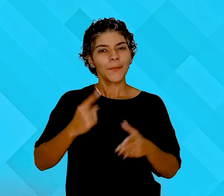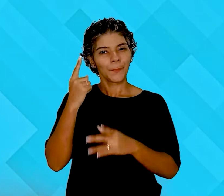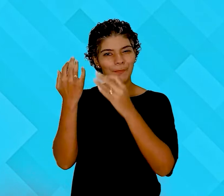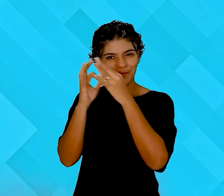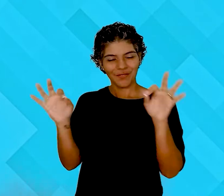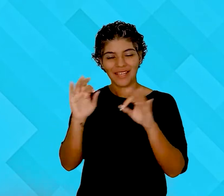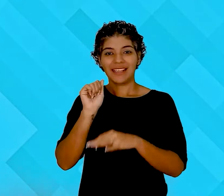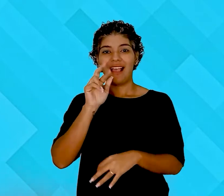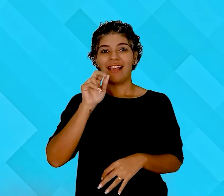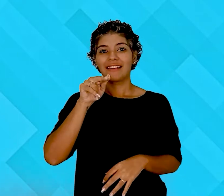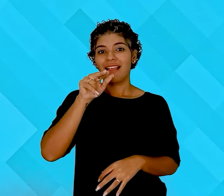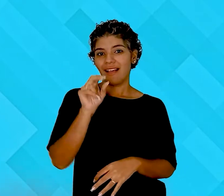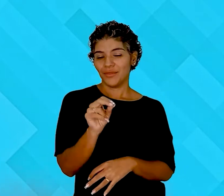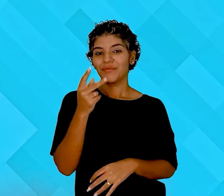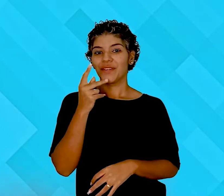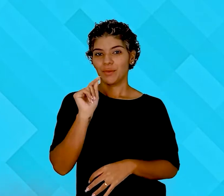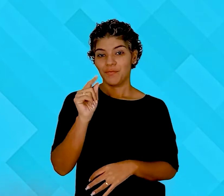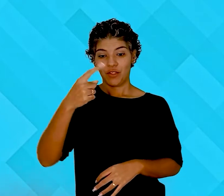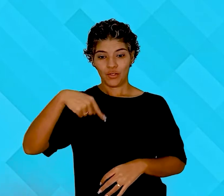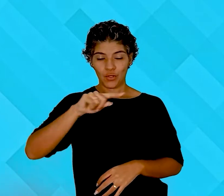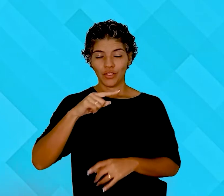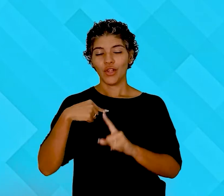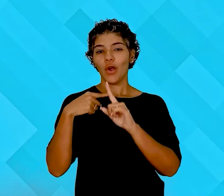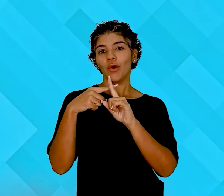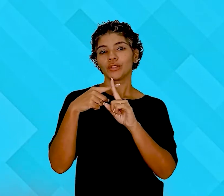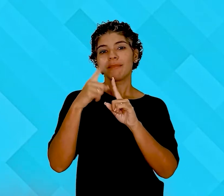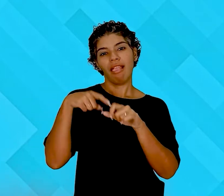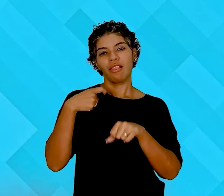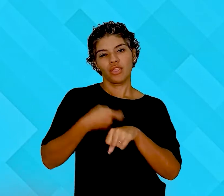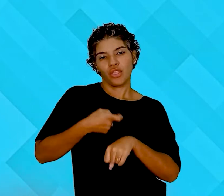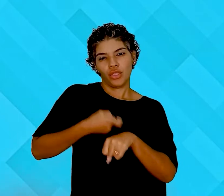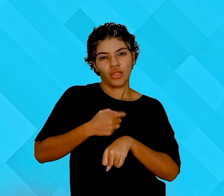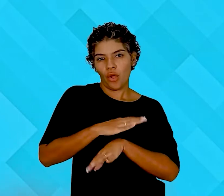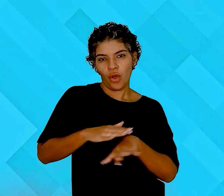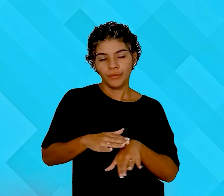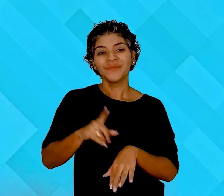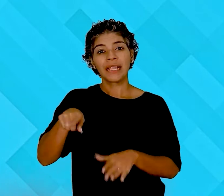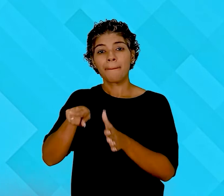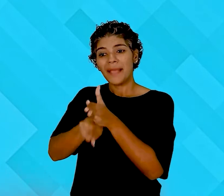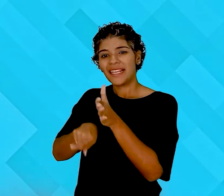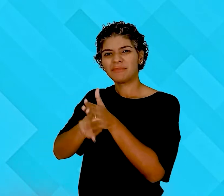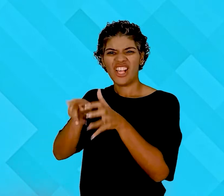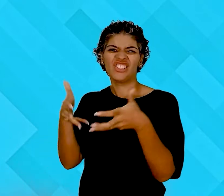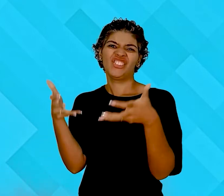um tolo, o pessimista é um chato e que ele gosta mesmo de ser um realista esperançoso. Eu tento ir por esse caminho,